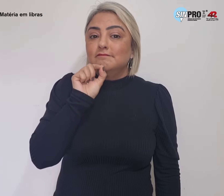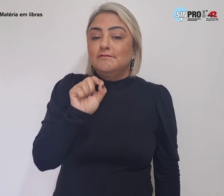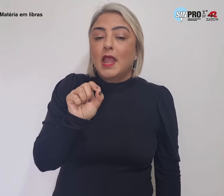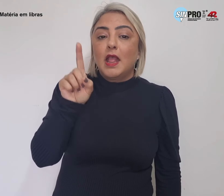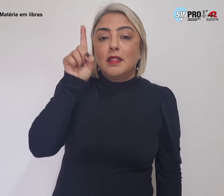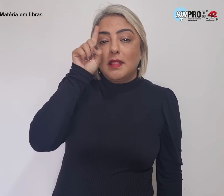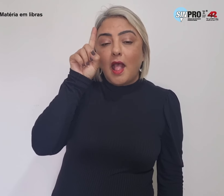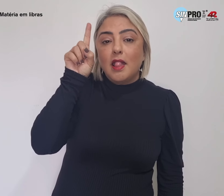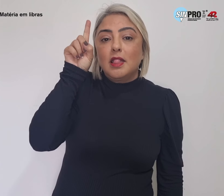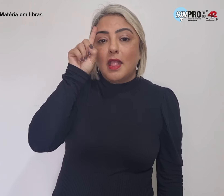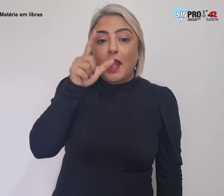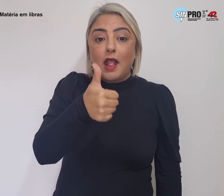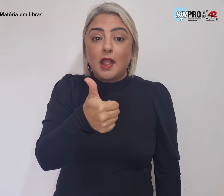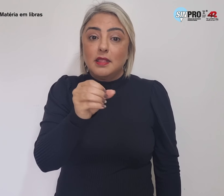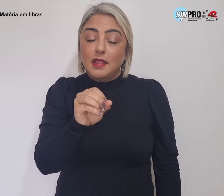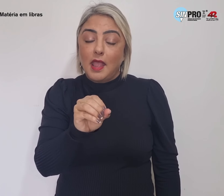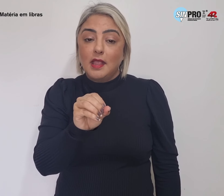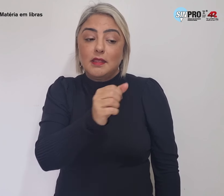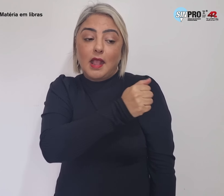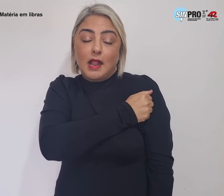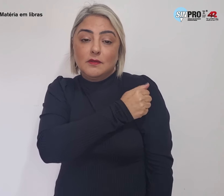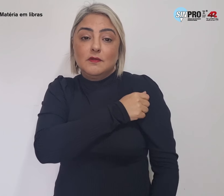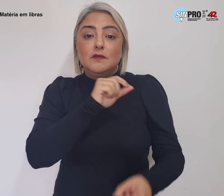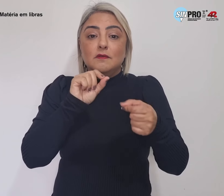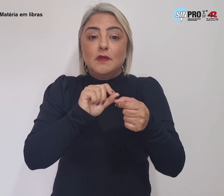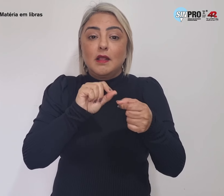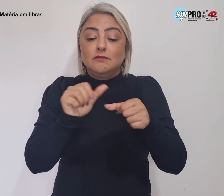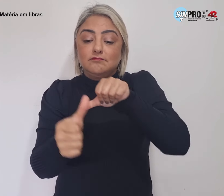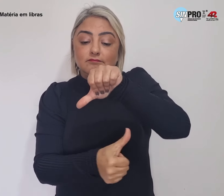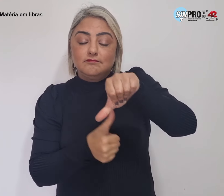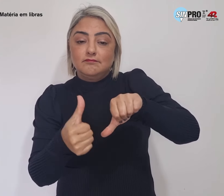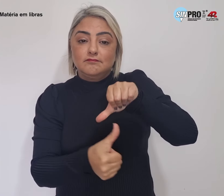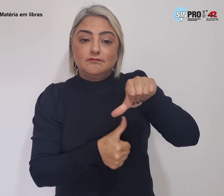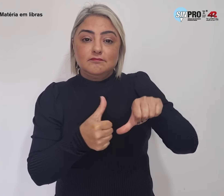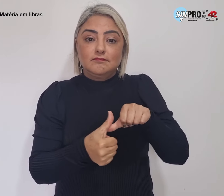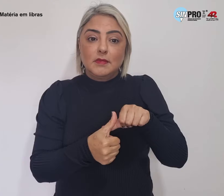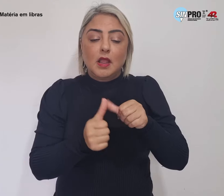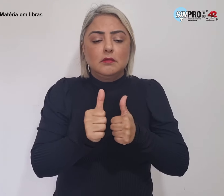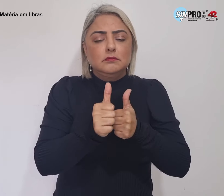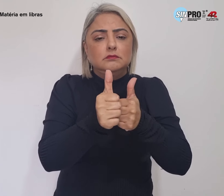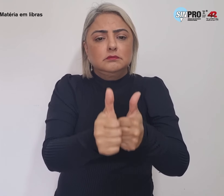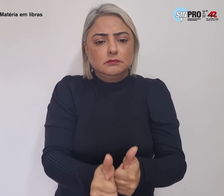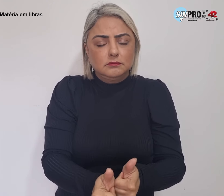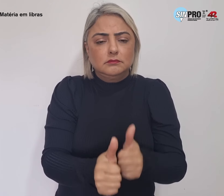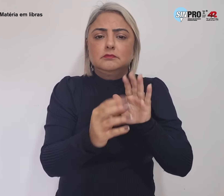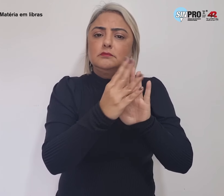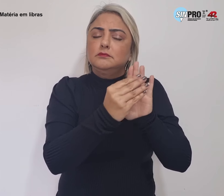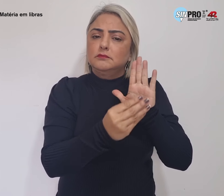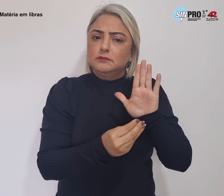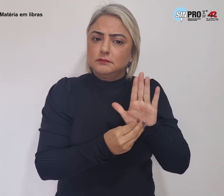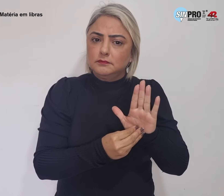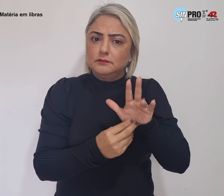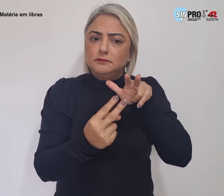realizarão rodízio, com acompanhamento do conteúdo de forma remota, pela plataforma já